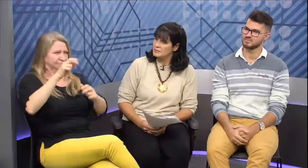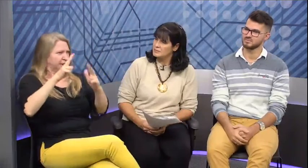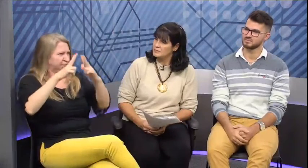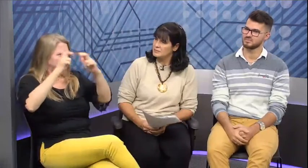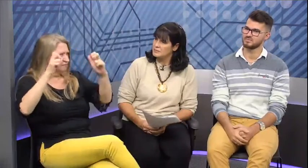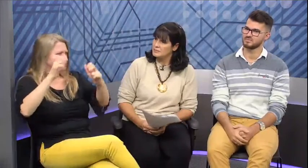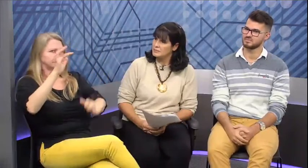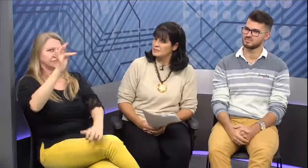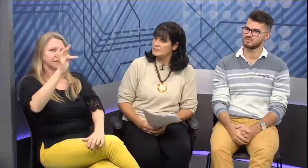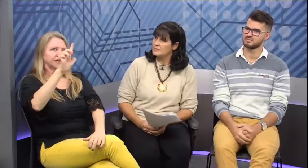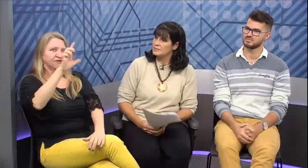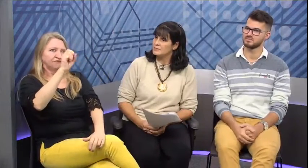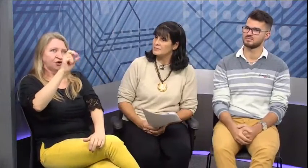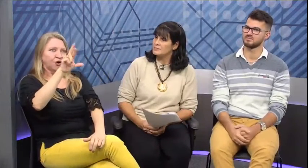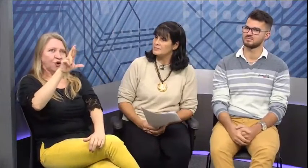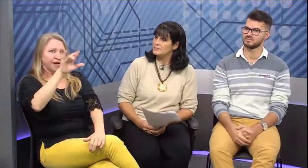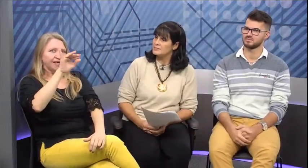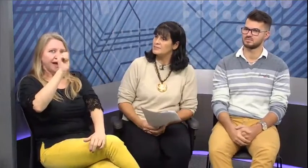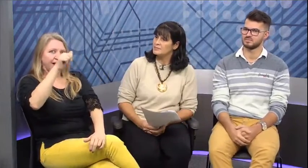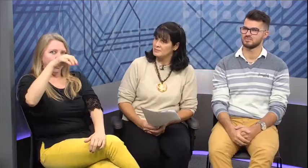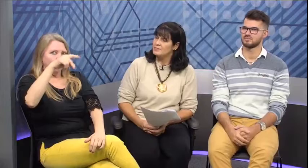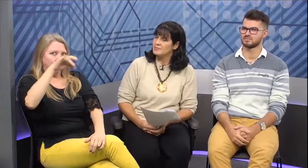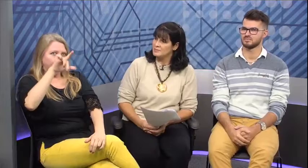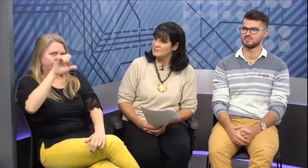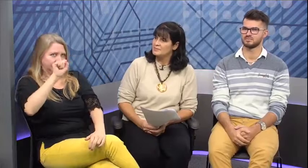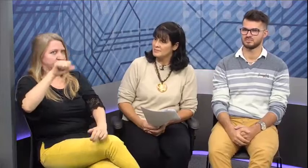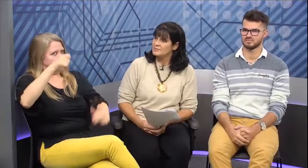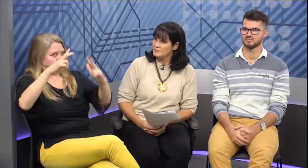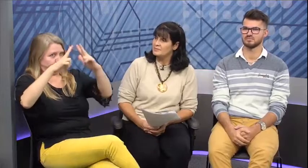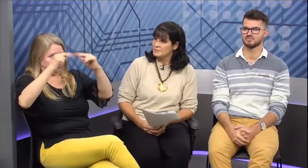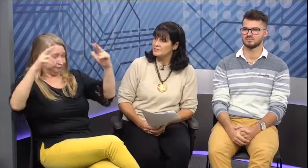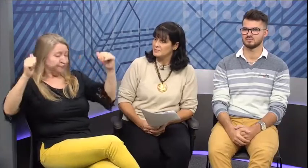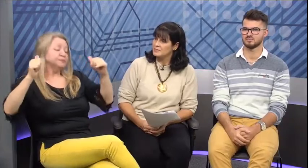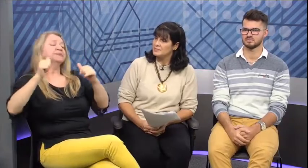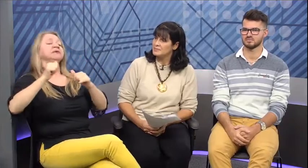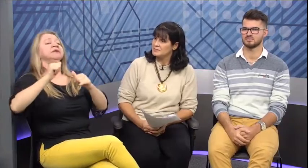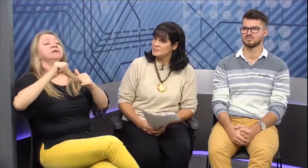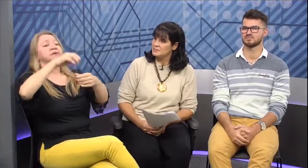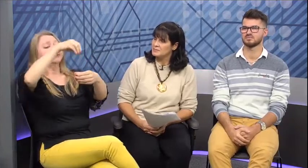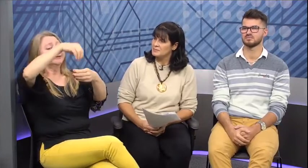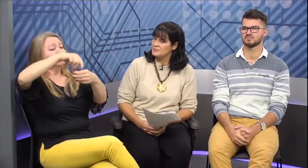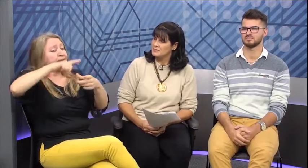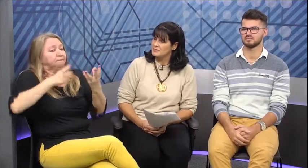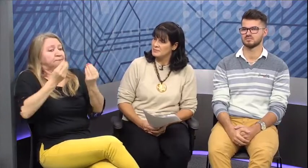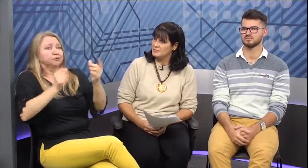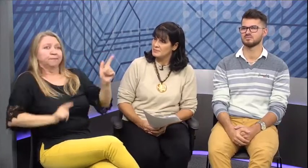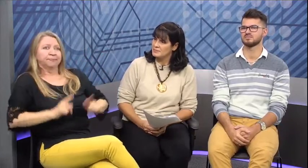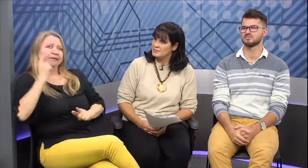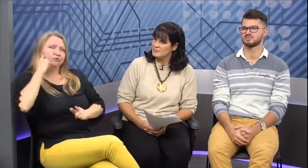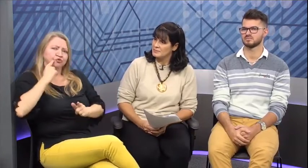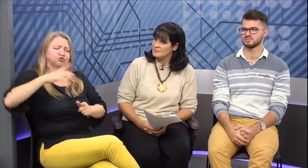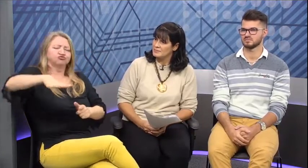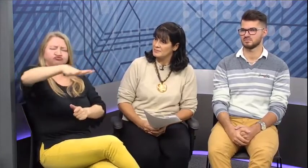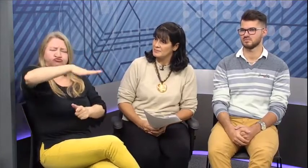Catarina, né? Florianópolis, isso que é o sinal de Florianópolis. E a família do meu esposo tem